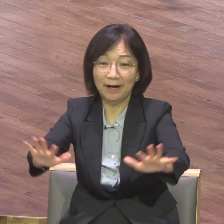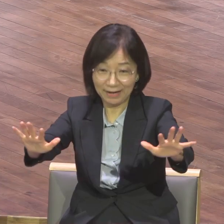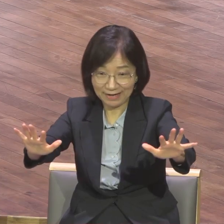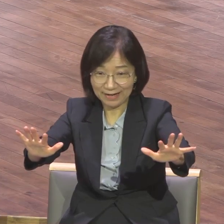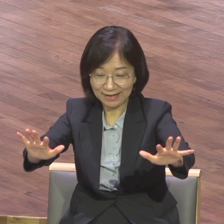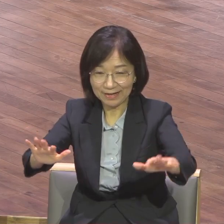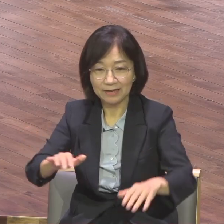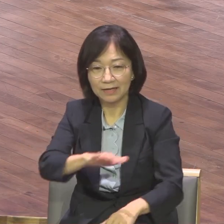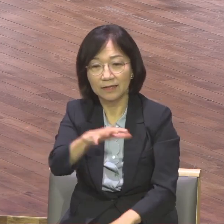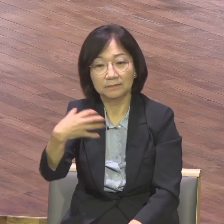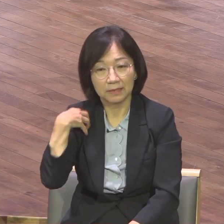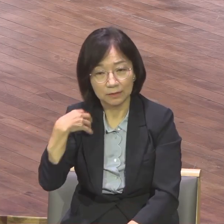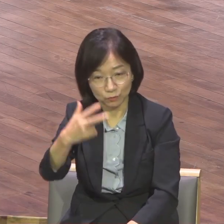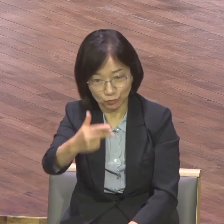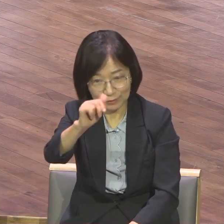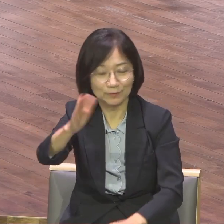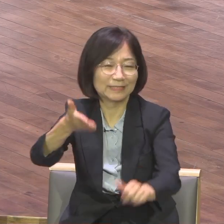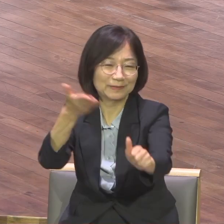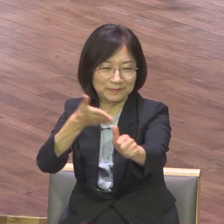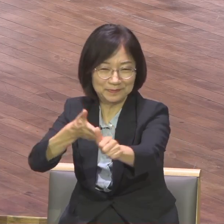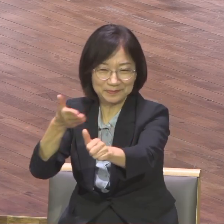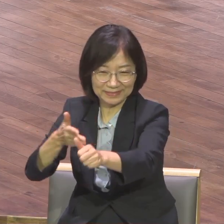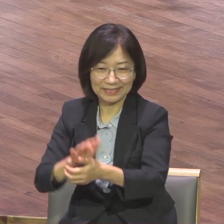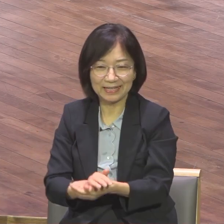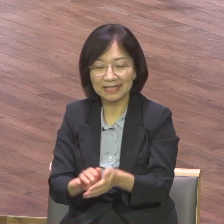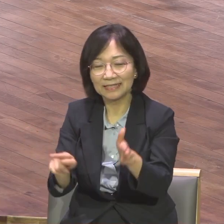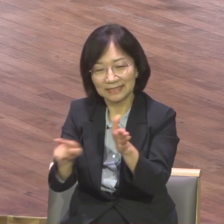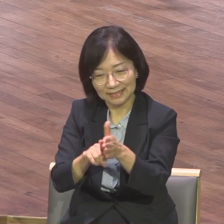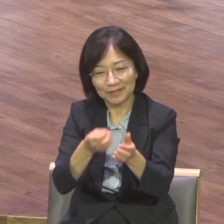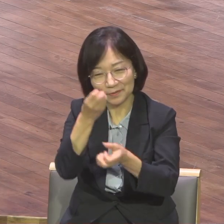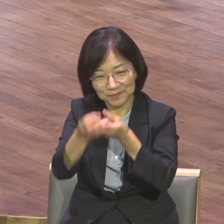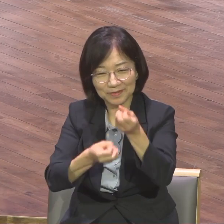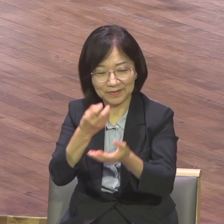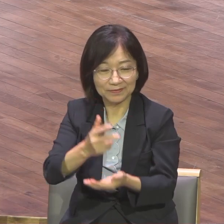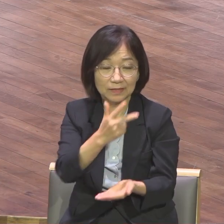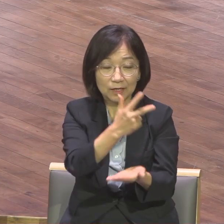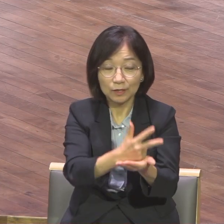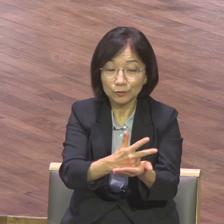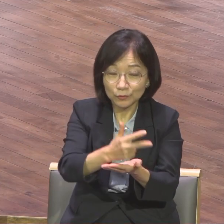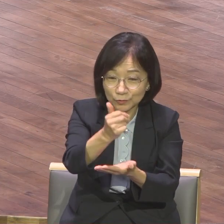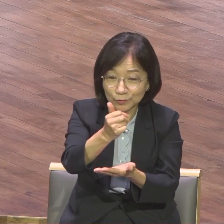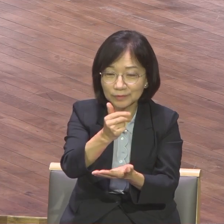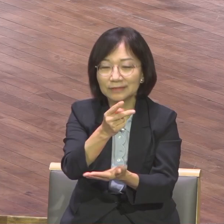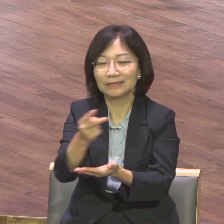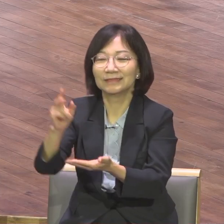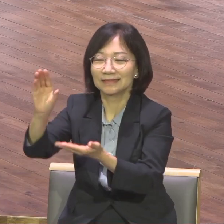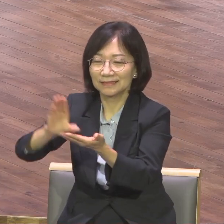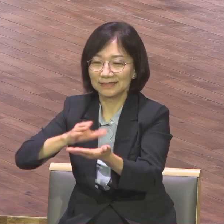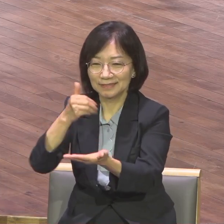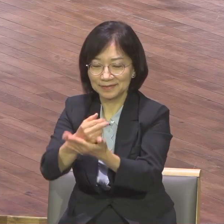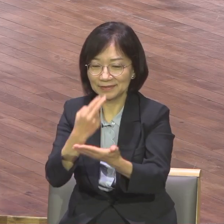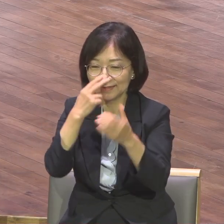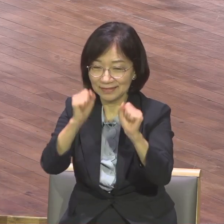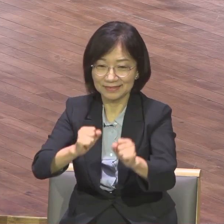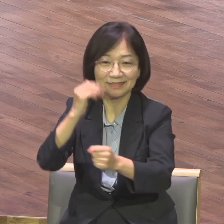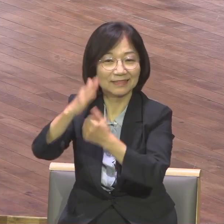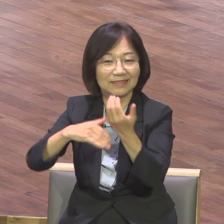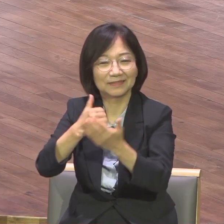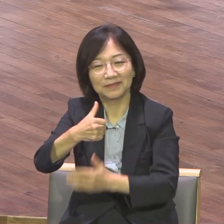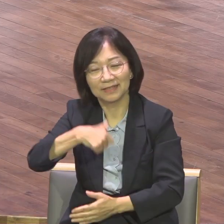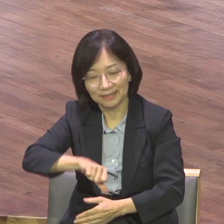그러한 주역들 되기를 바랍니다. 신앙 고백합니다. 주는 그리스도시요 살아계신